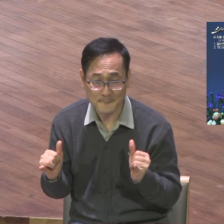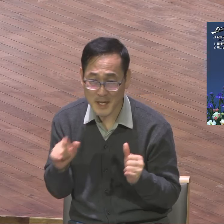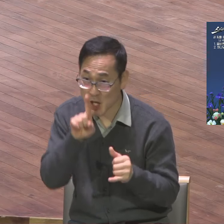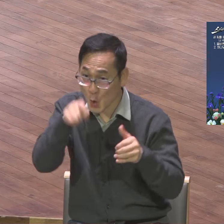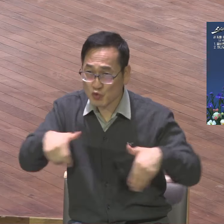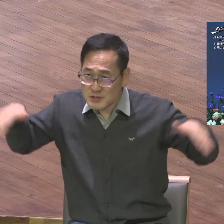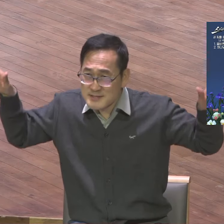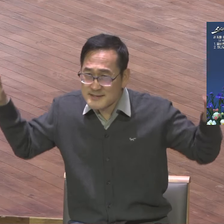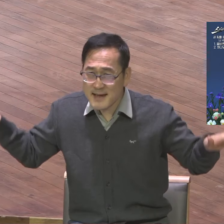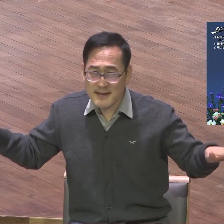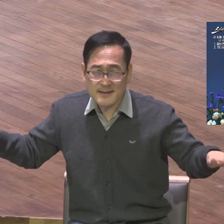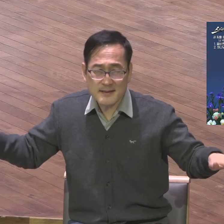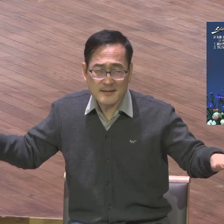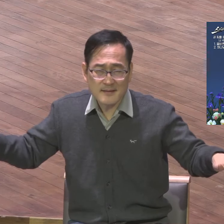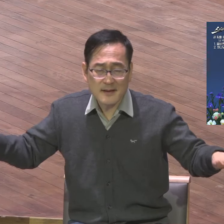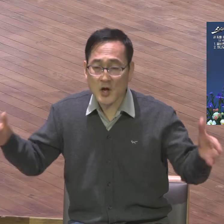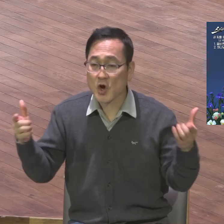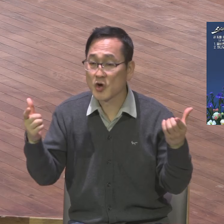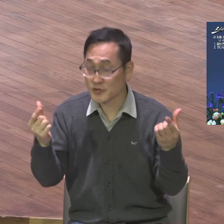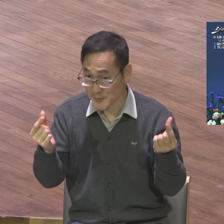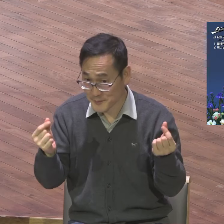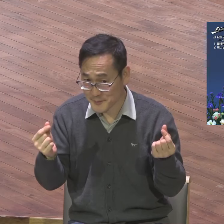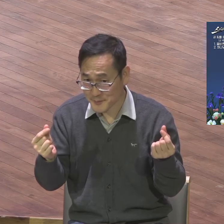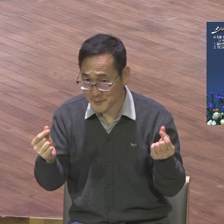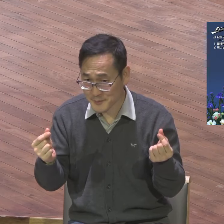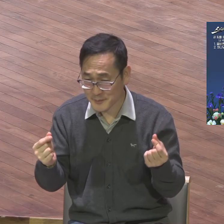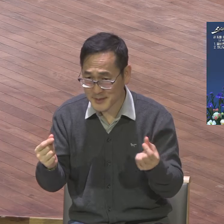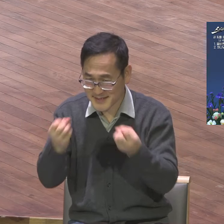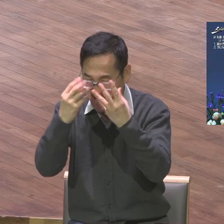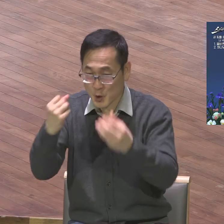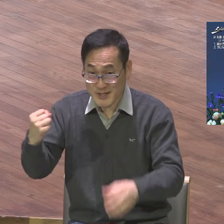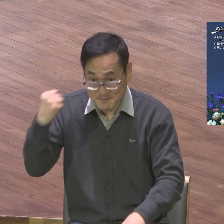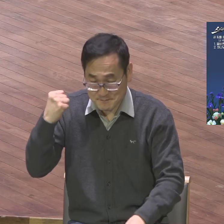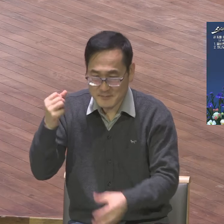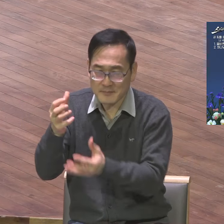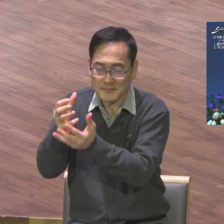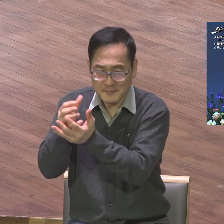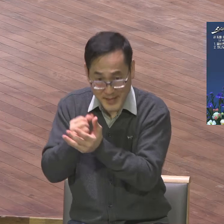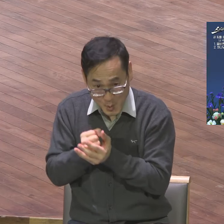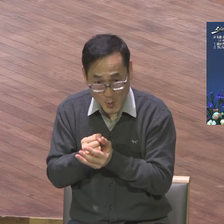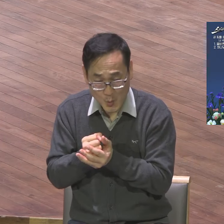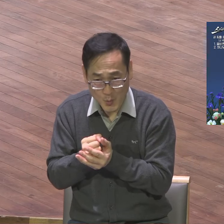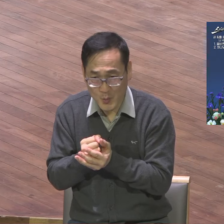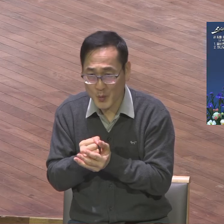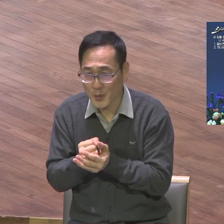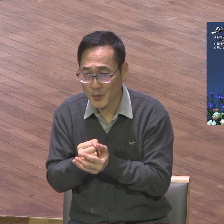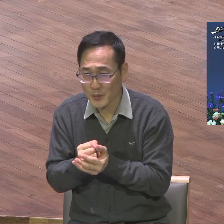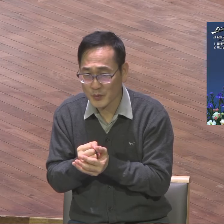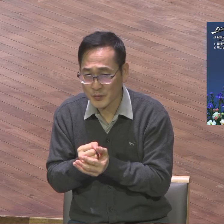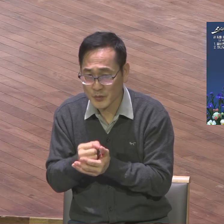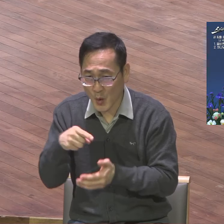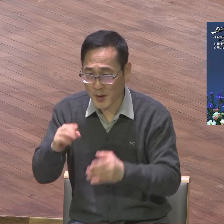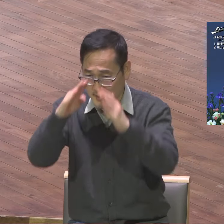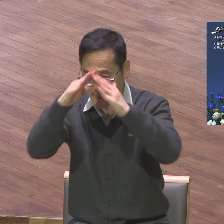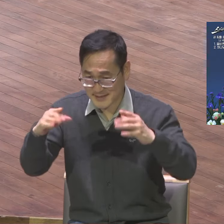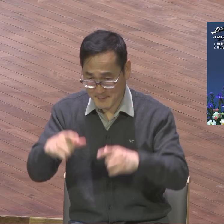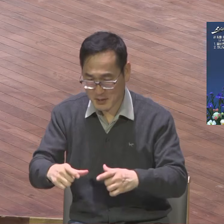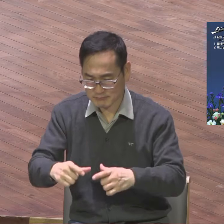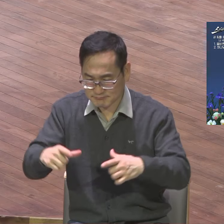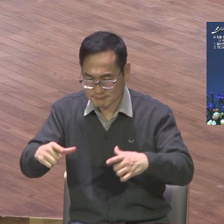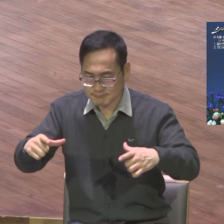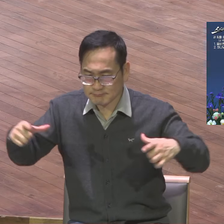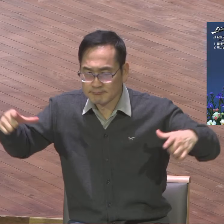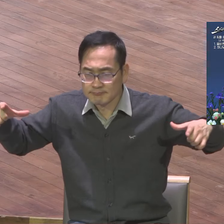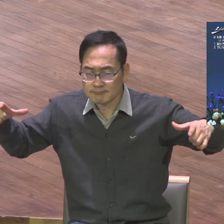독수리 날개처럼 올라가면 같이 새 힘을 얻는, 그래서 현장의 장막들을